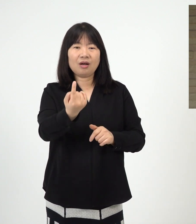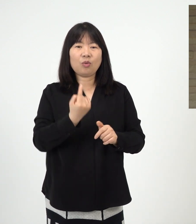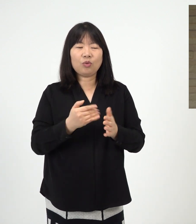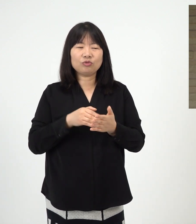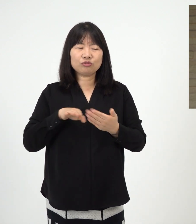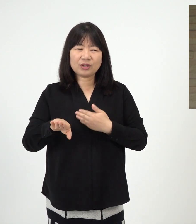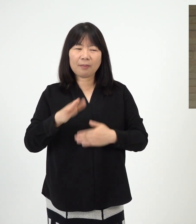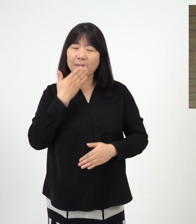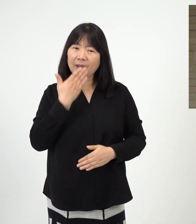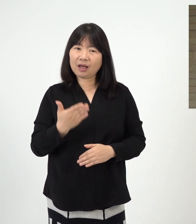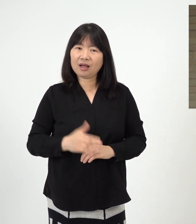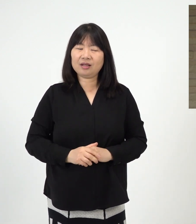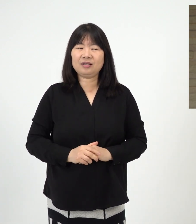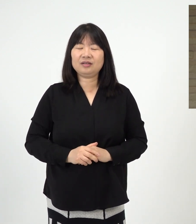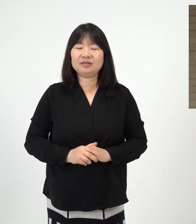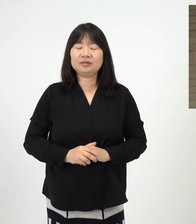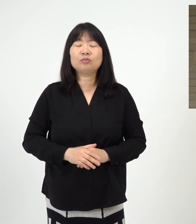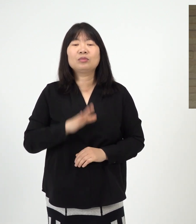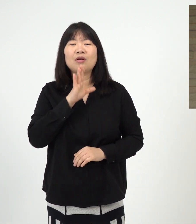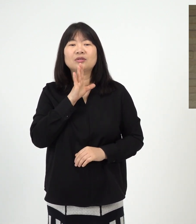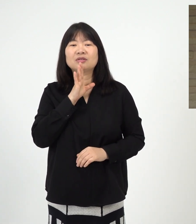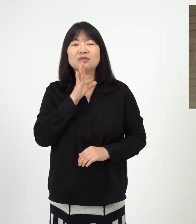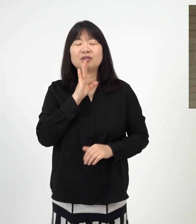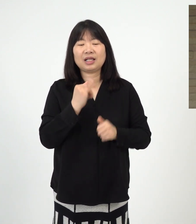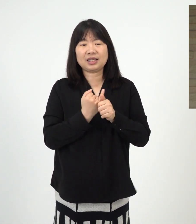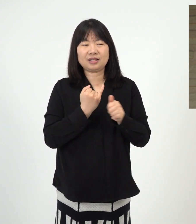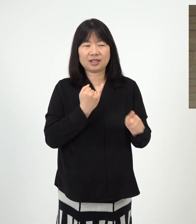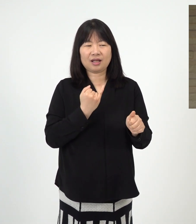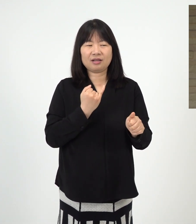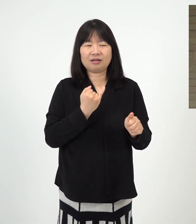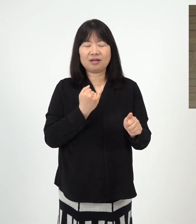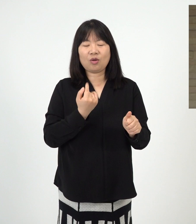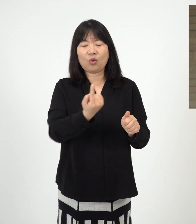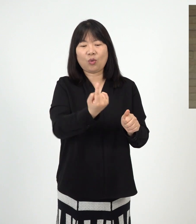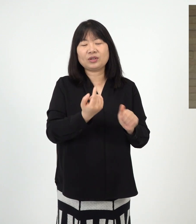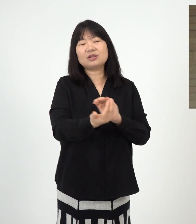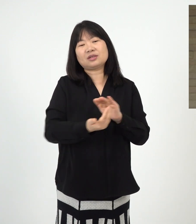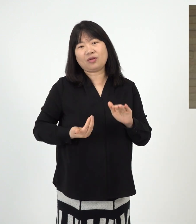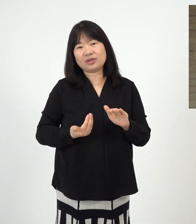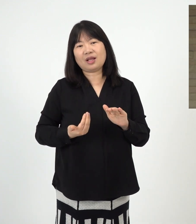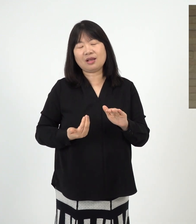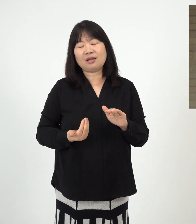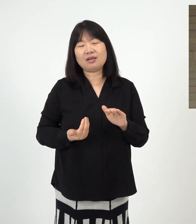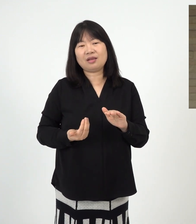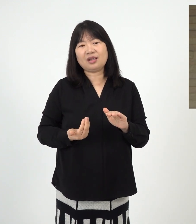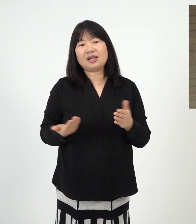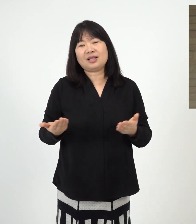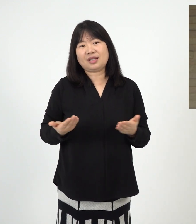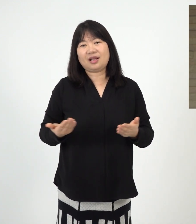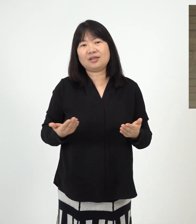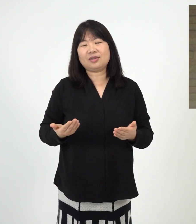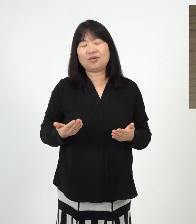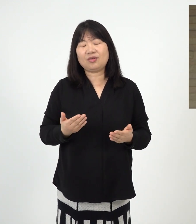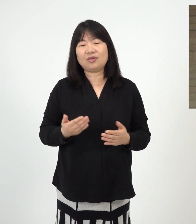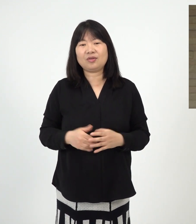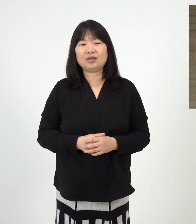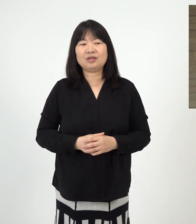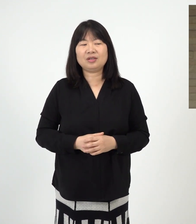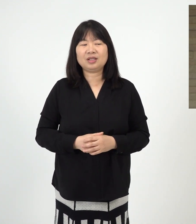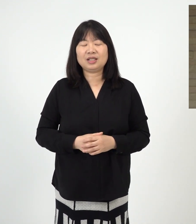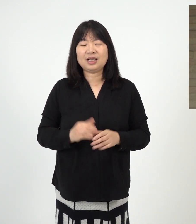후에 하는 일입니까? 그렇죠. 신랑이 오기 전에 하는 일이에요. 맞죠?